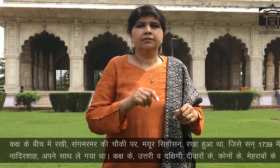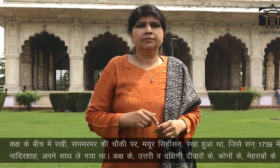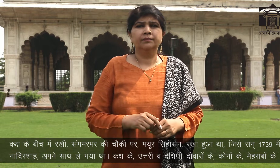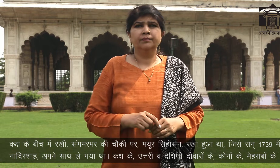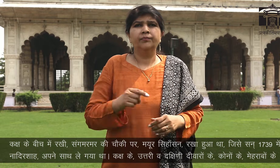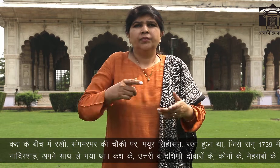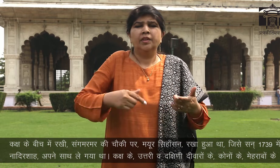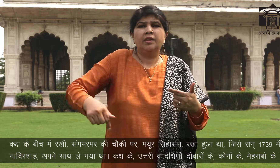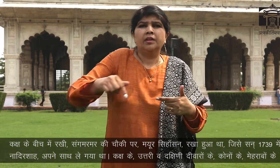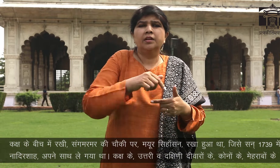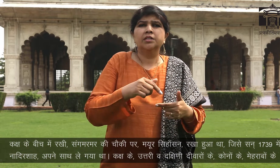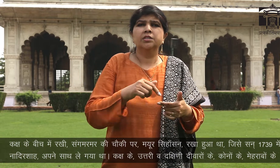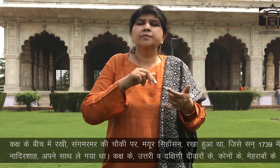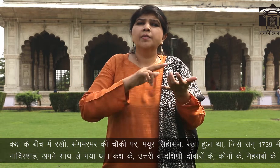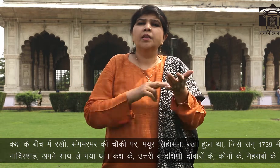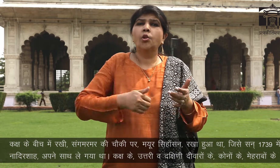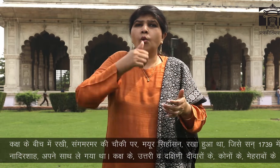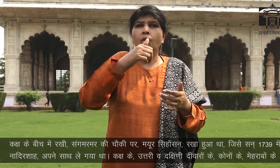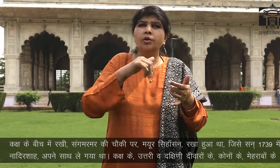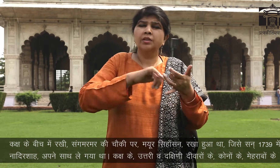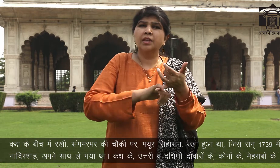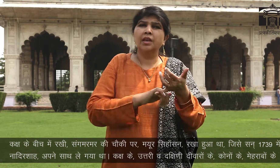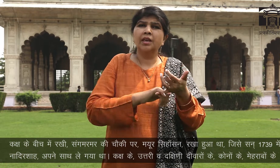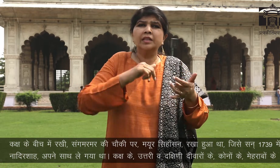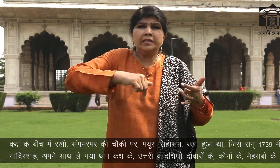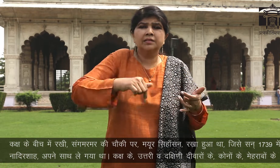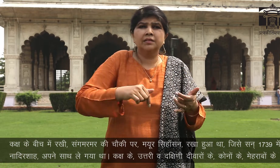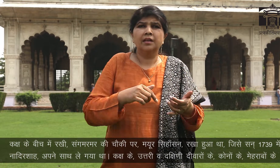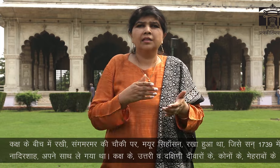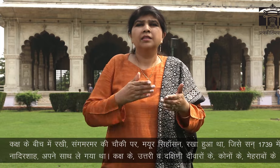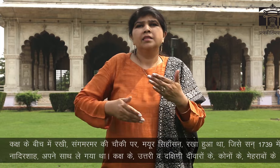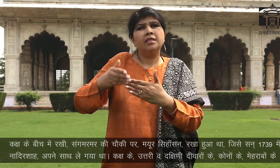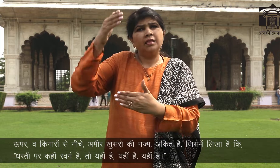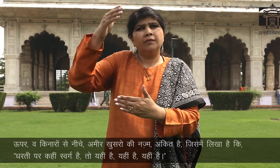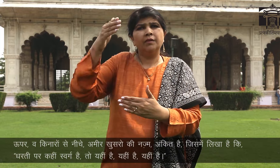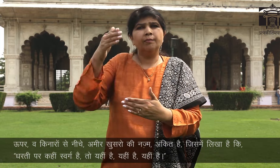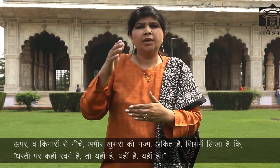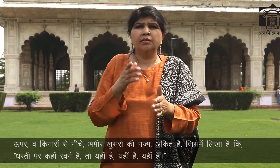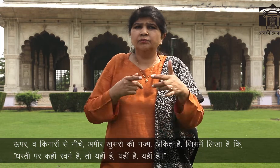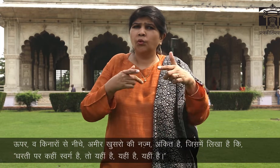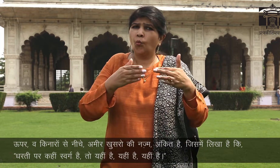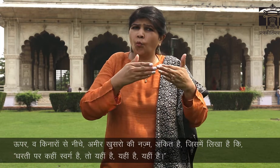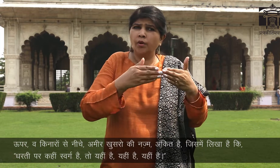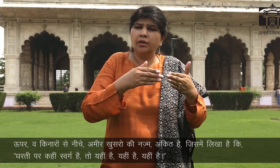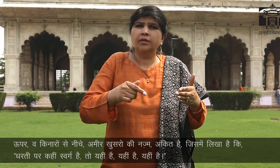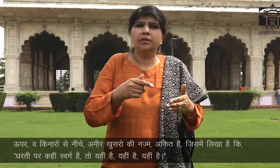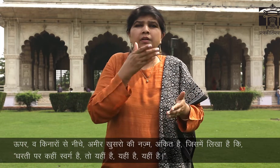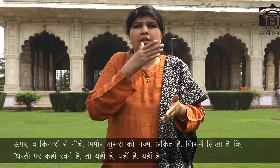के उत्तरी व दक्षिणी दीवारों के कोनों के मेहराबों के ऊपर व किनारों से नीचे अमीर खुसरो की